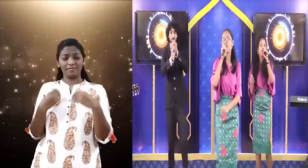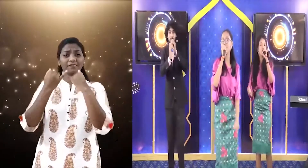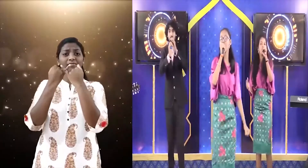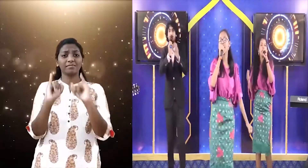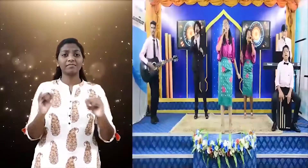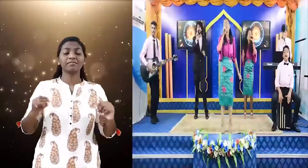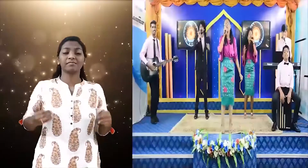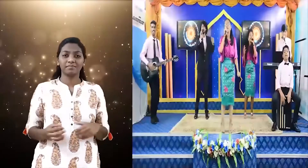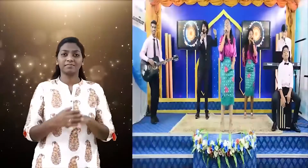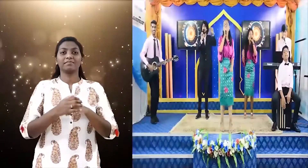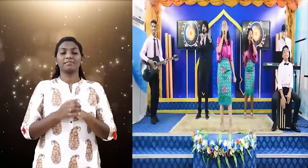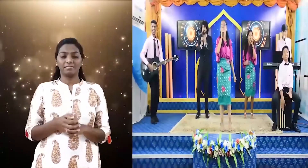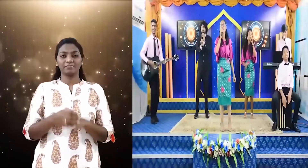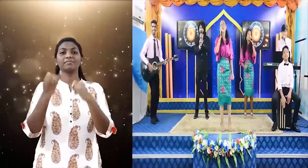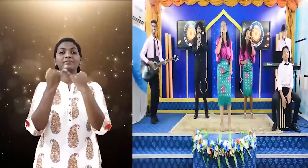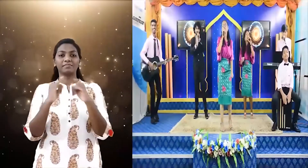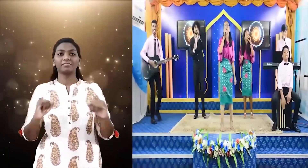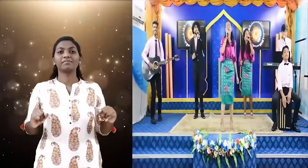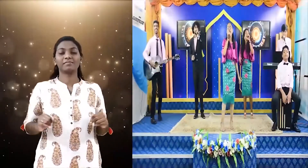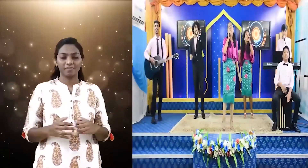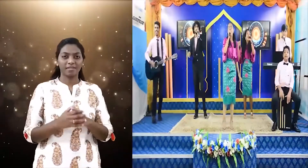आजादी, यीशु में आजादी